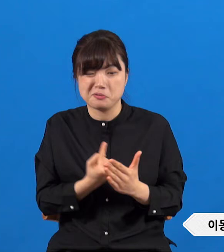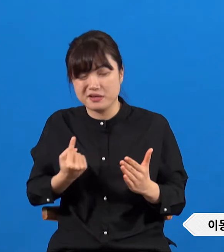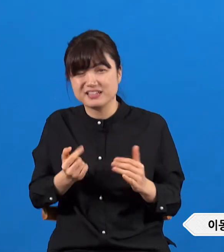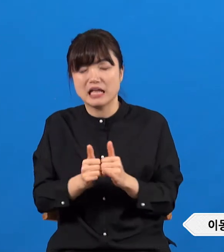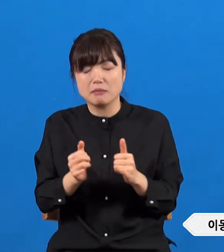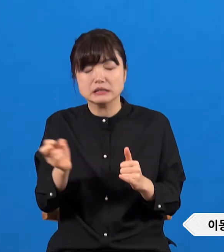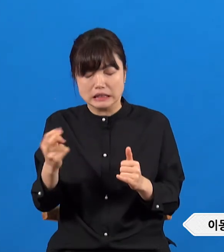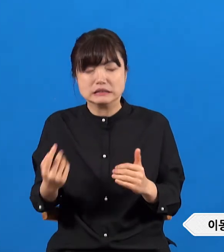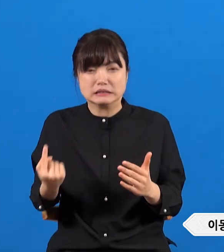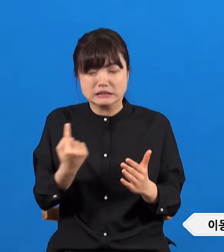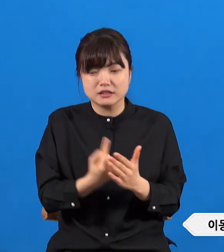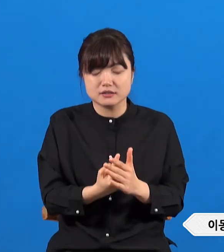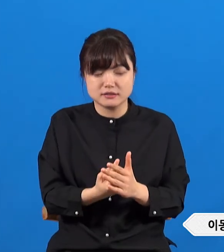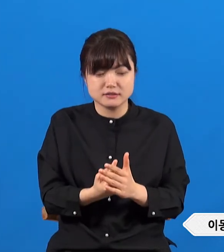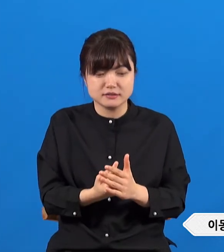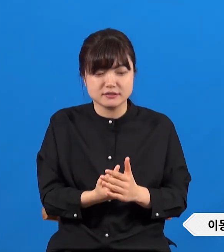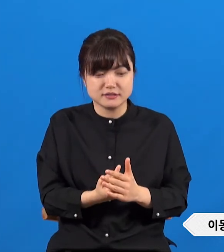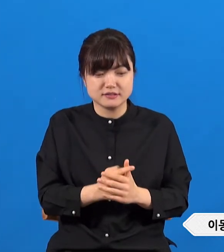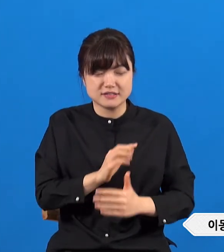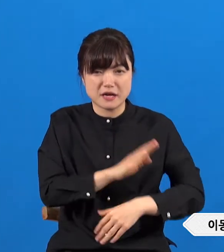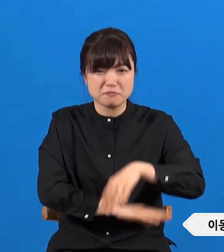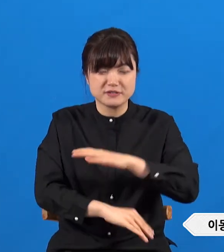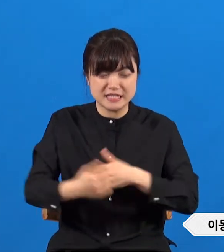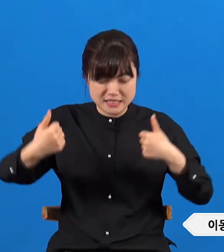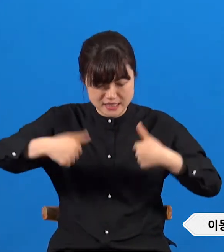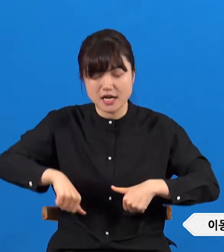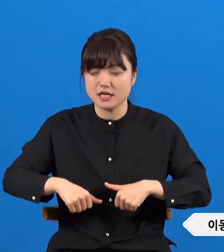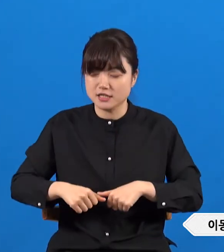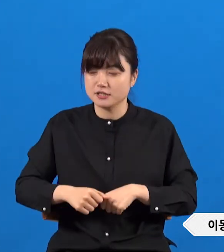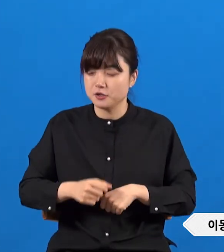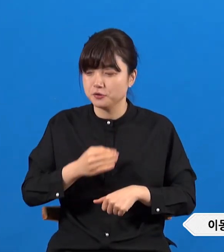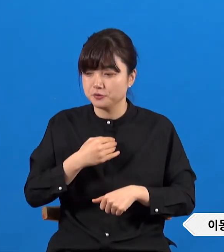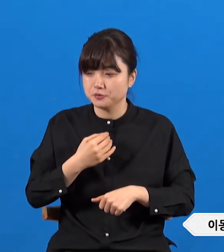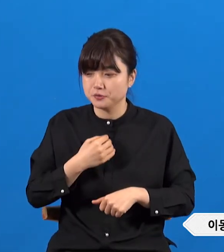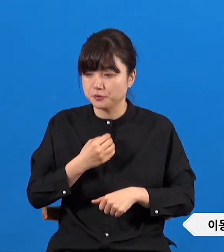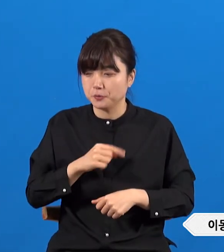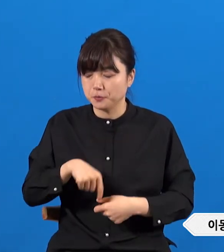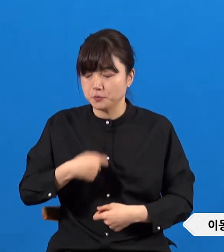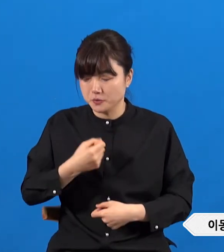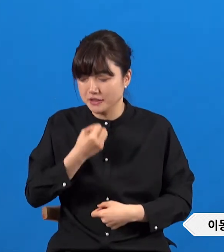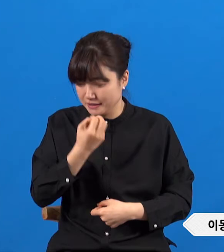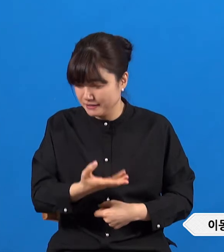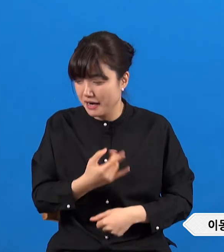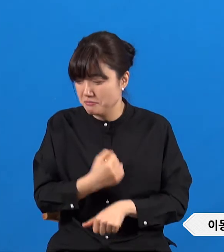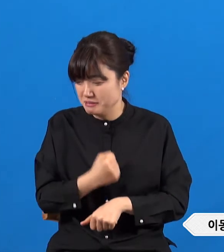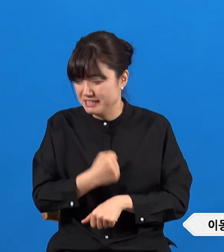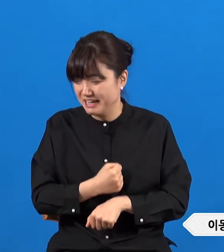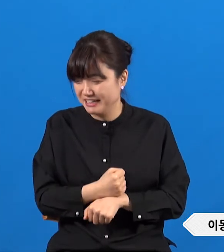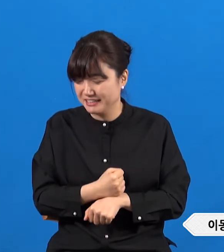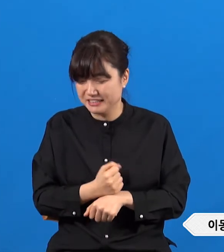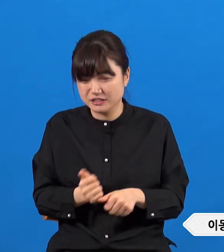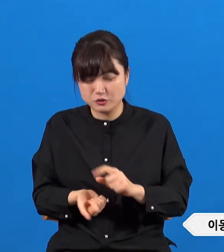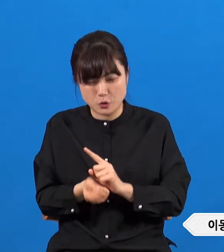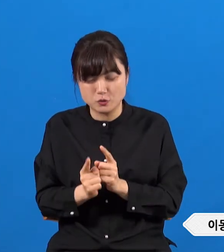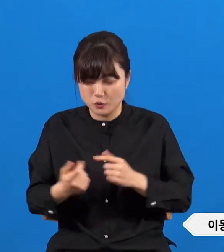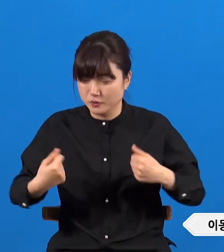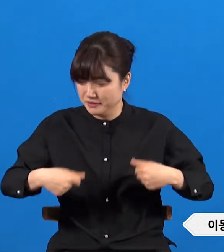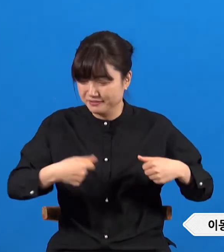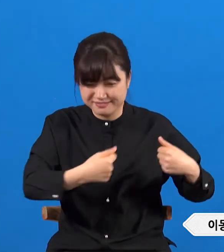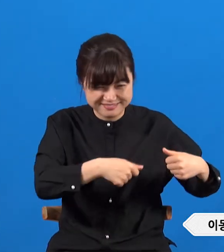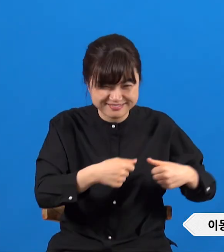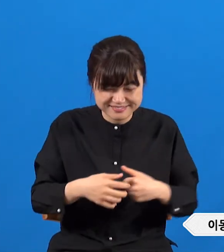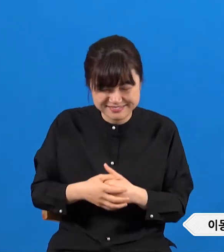사람들은 옆에 사람에게 자수해서 광명 찾읍시다. 다 같이 시작. 네, 자수해서 광명 찾자. 아래 내려가서